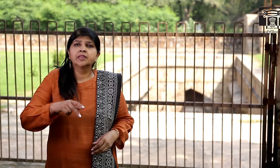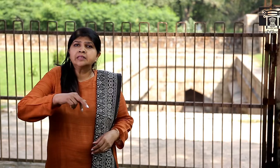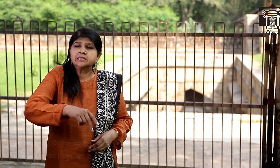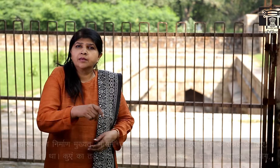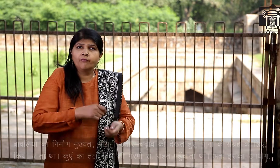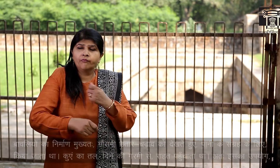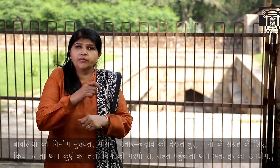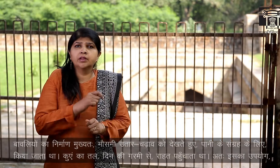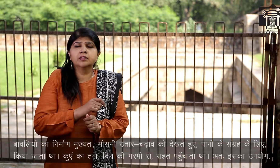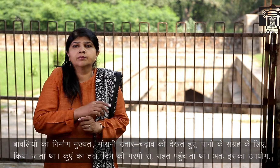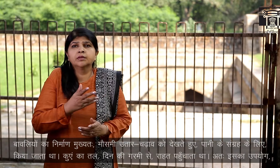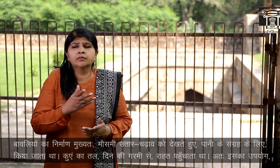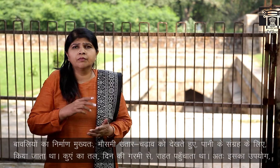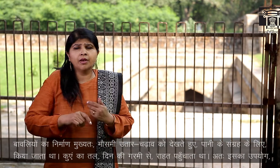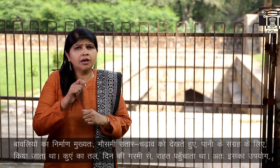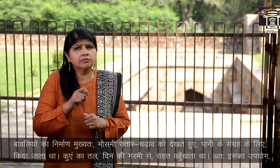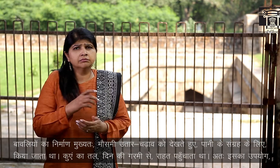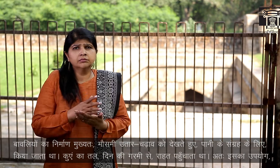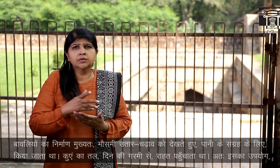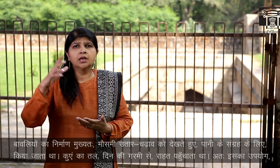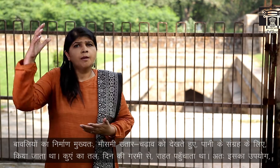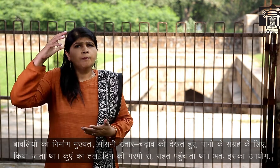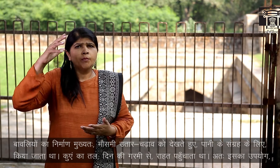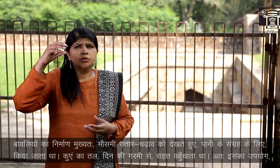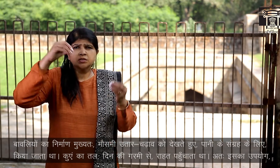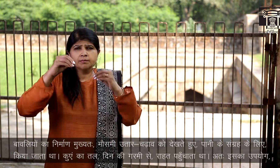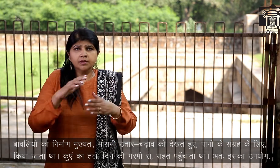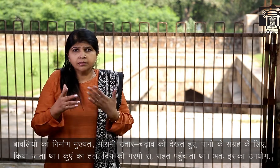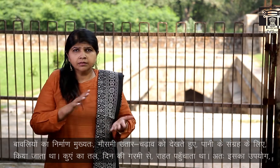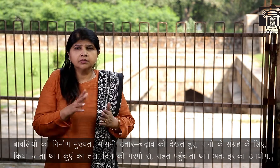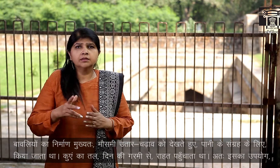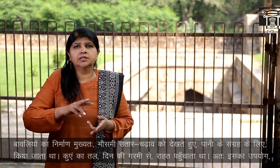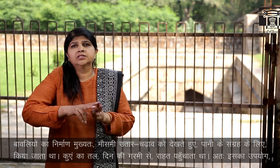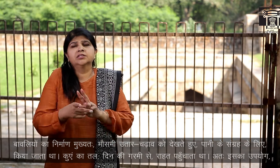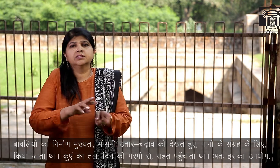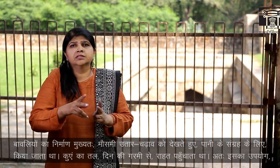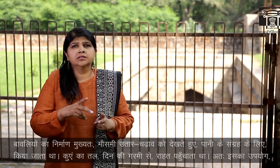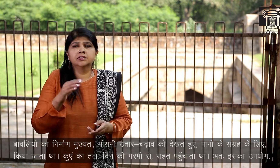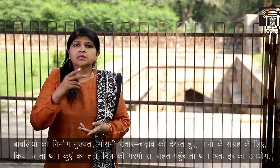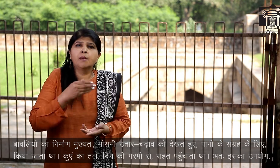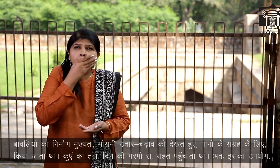बावलियों का निर्माण मुख्यतः मौसमी उतार चढ़ाव को देखते हुए पानी के संग्रह के लिए किया जाता